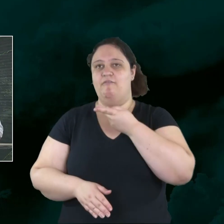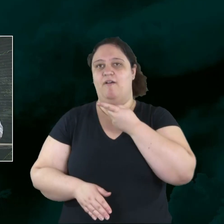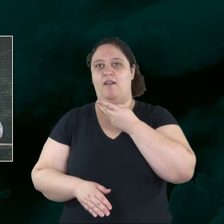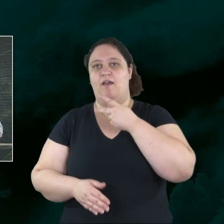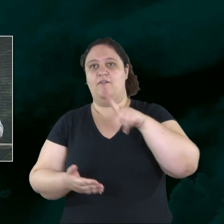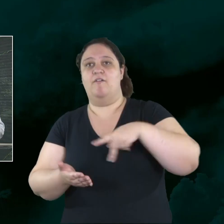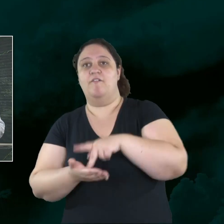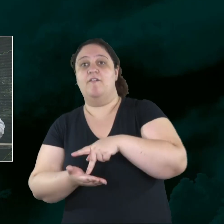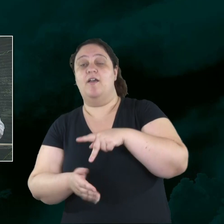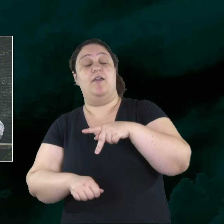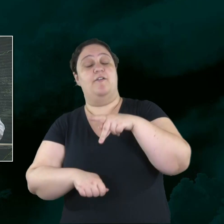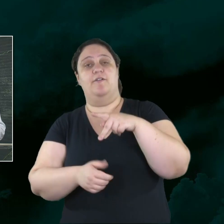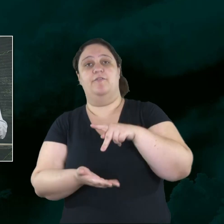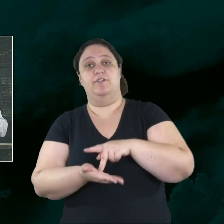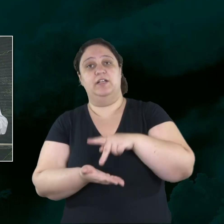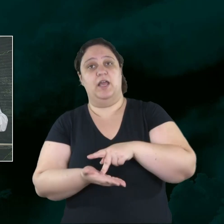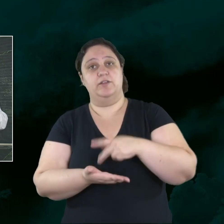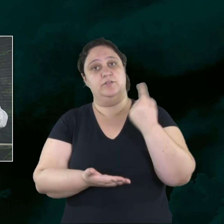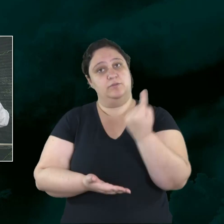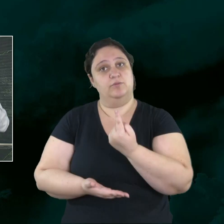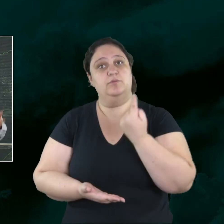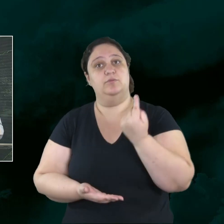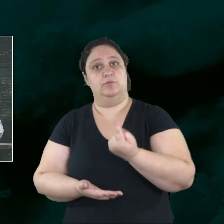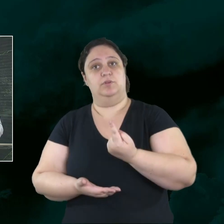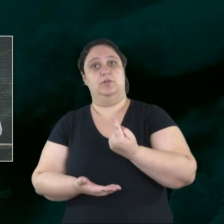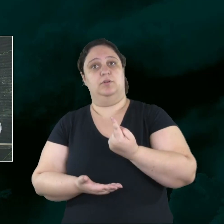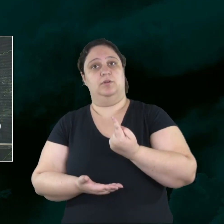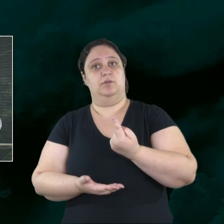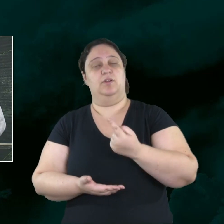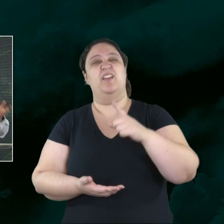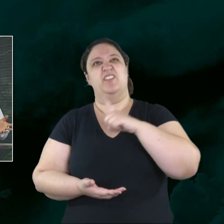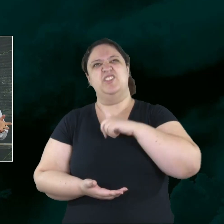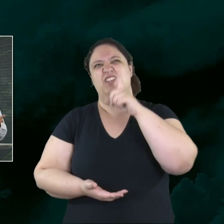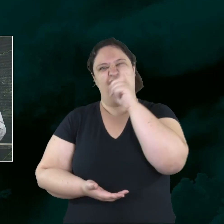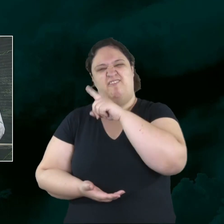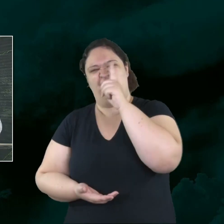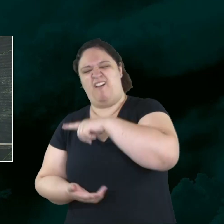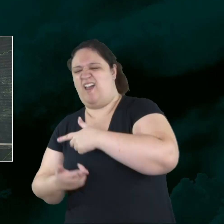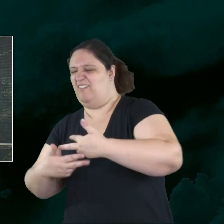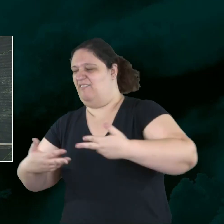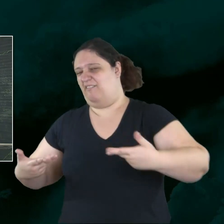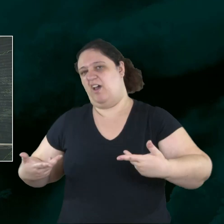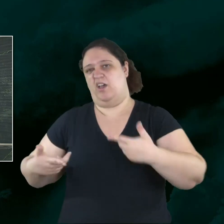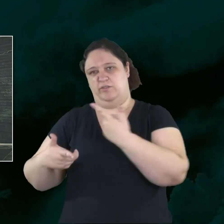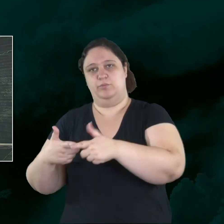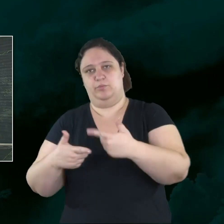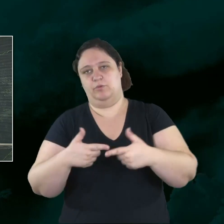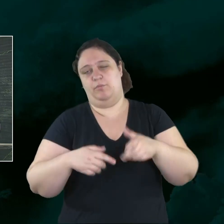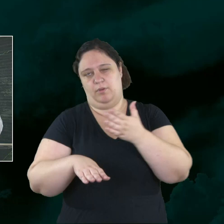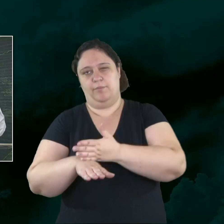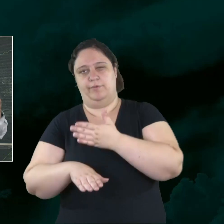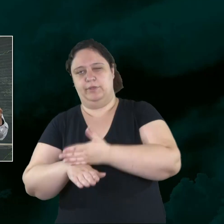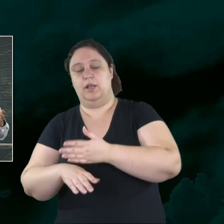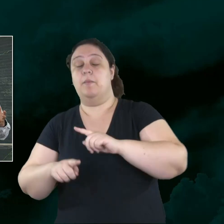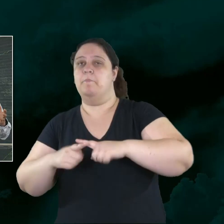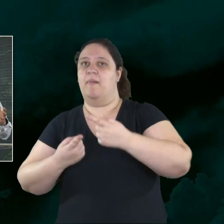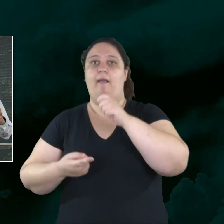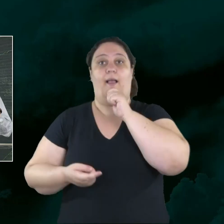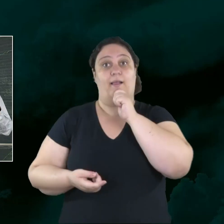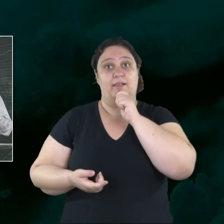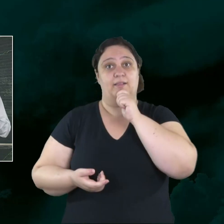absoluta. Apesar de todas as suas falhas na modernidade, muitas coisas erradas, mas